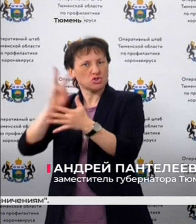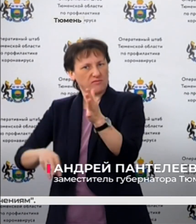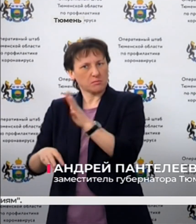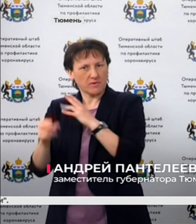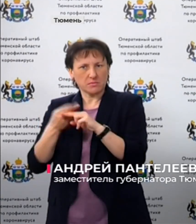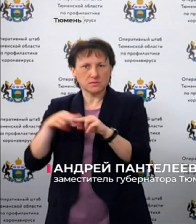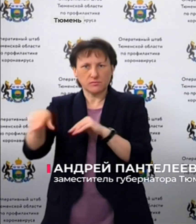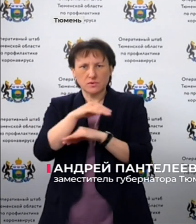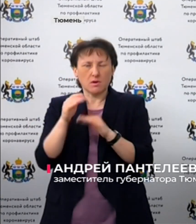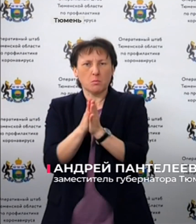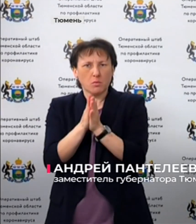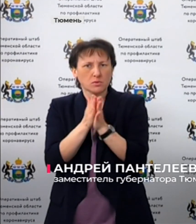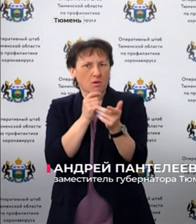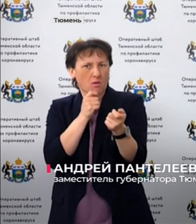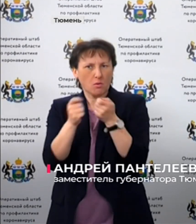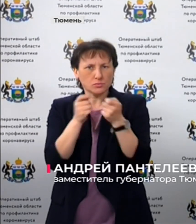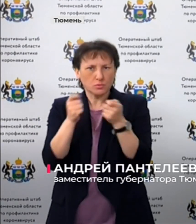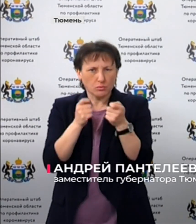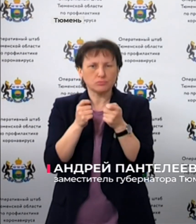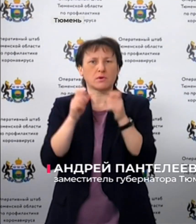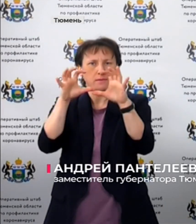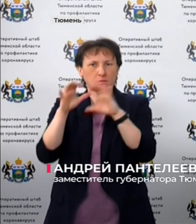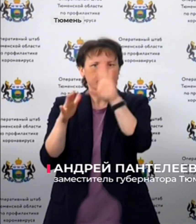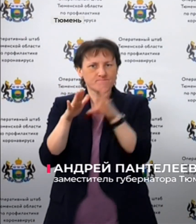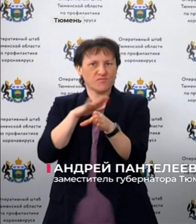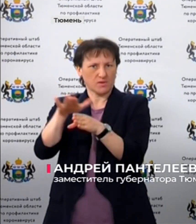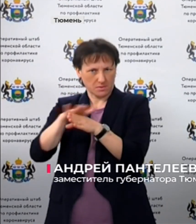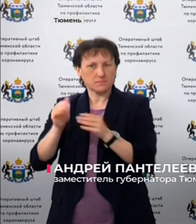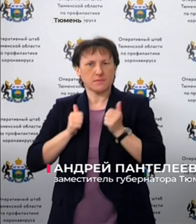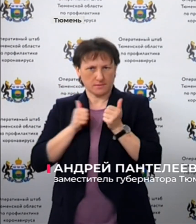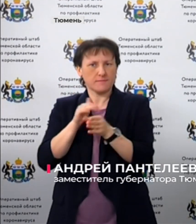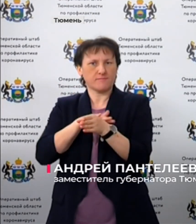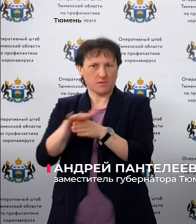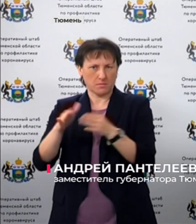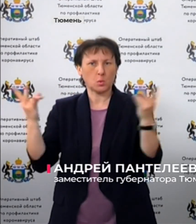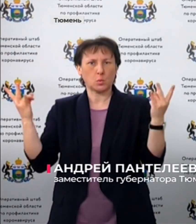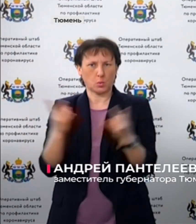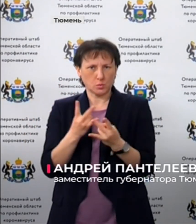всех очень внимательно и педантично, компетентно относиться к данным новым ограничениям.